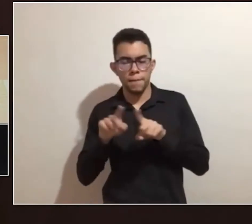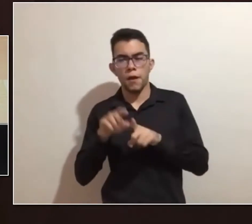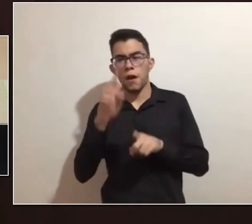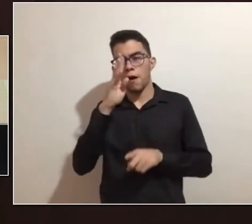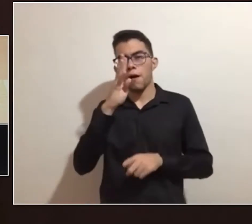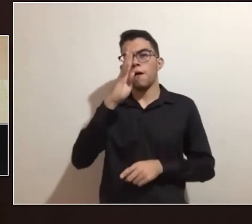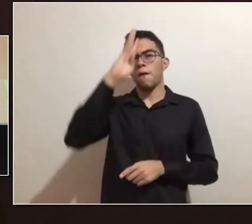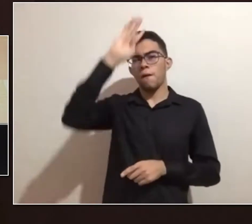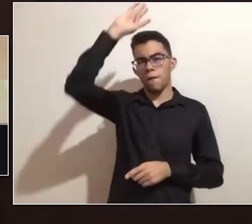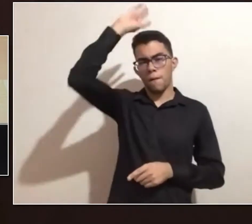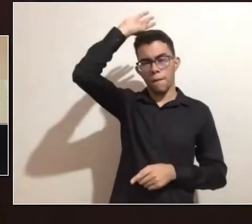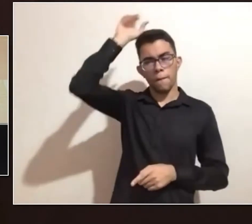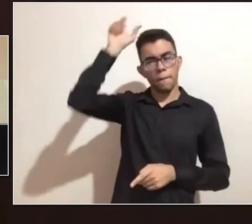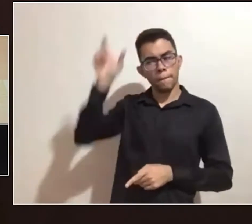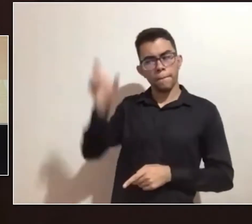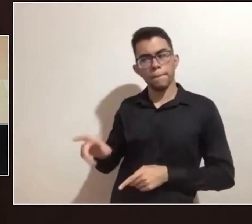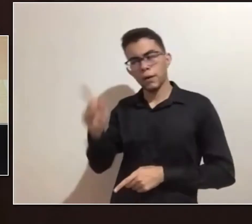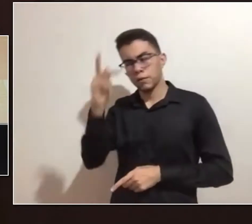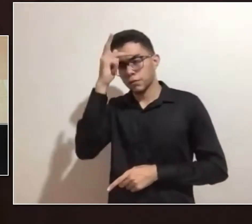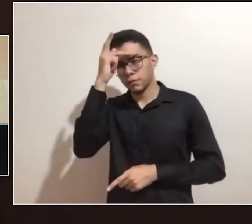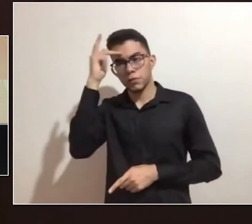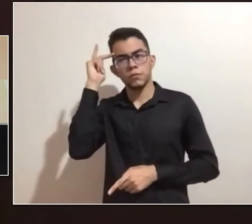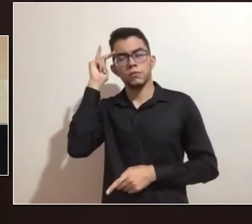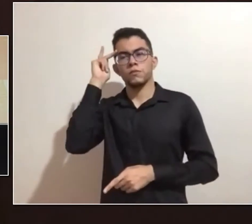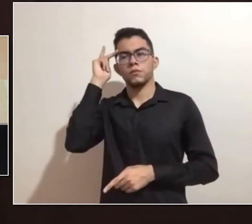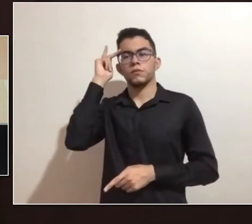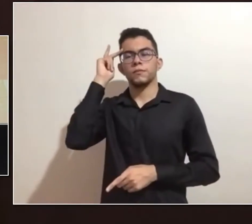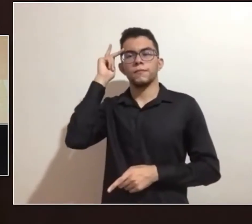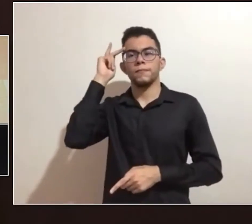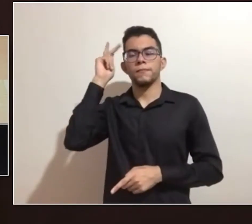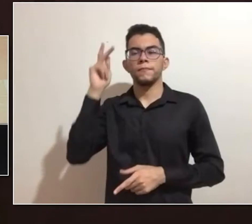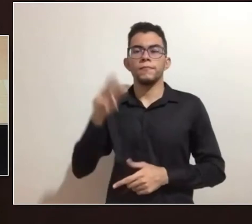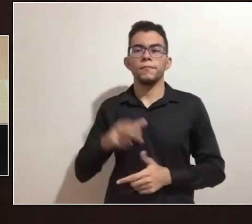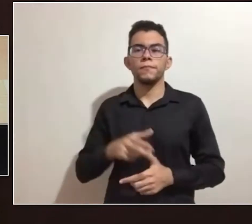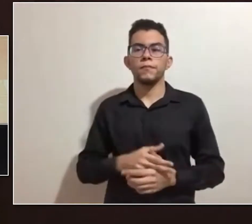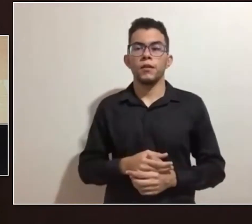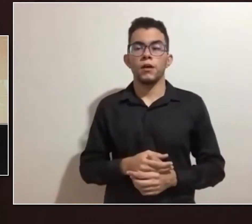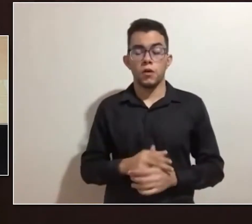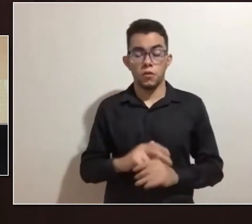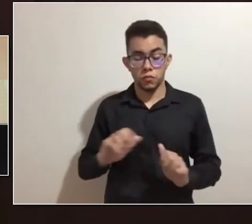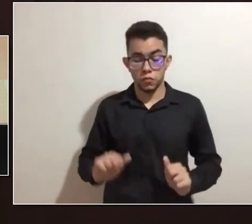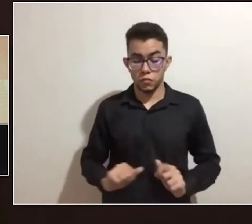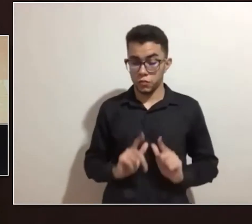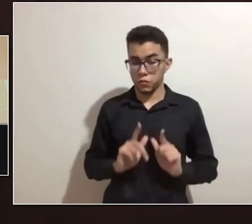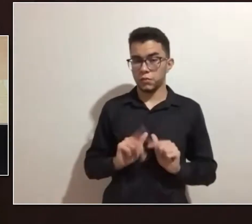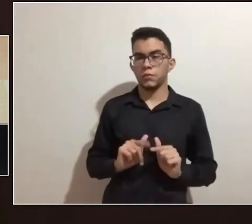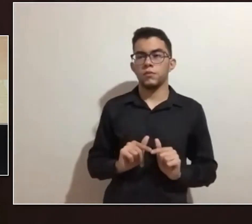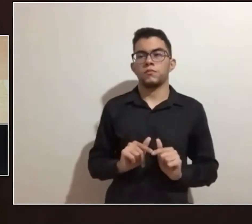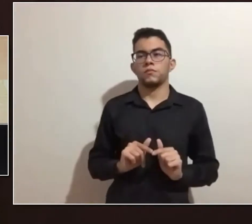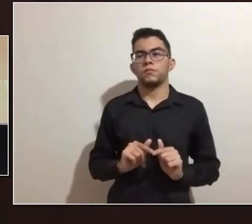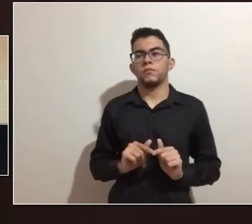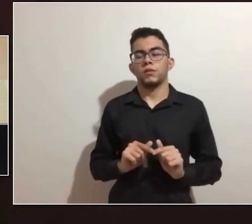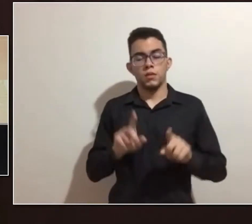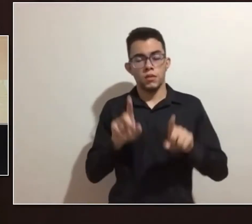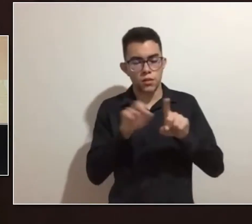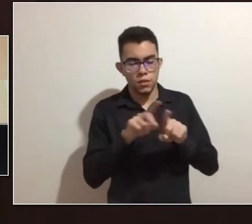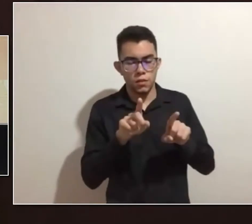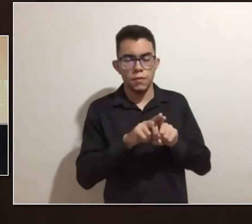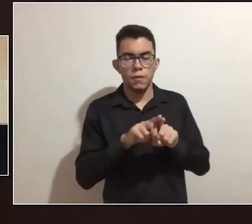aqui residem, tanto judeus como